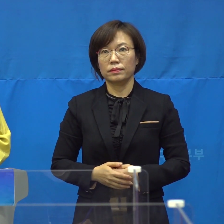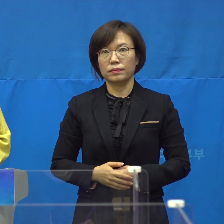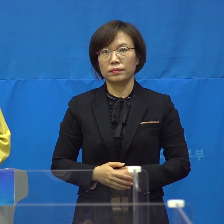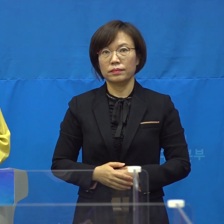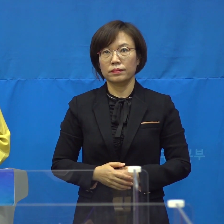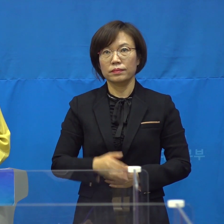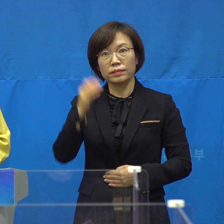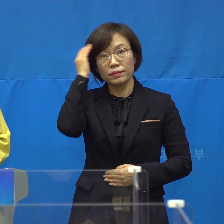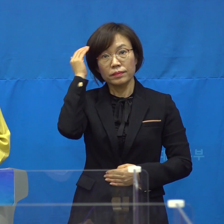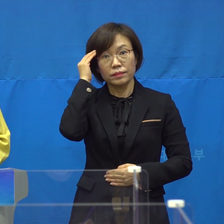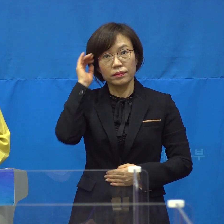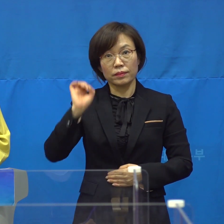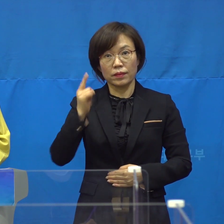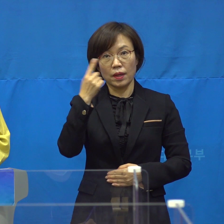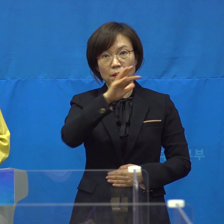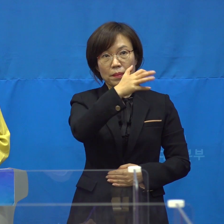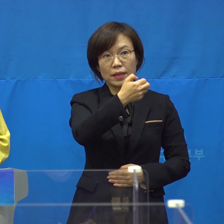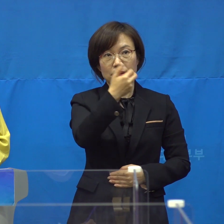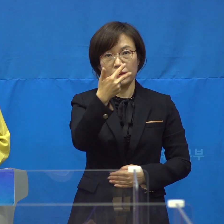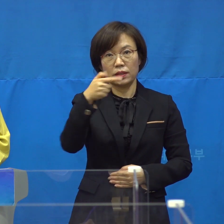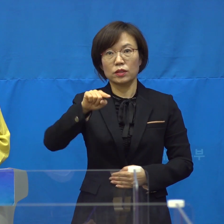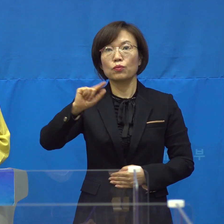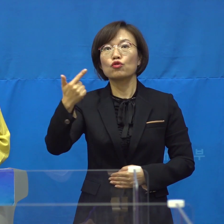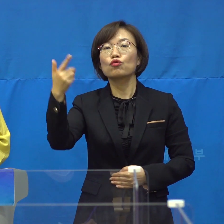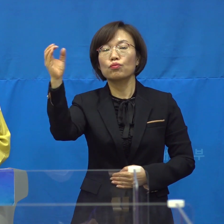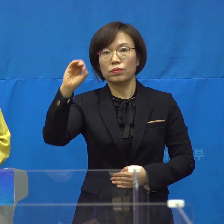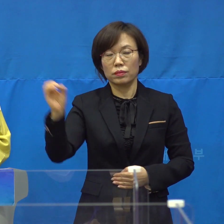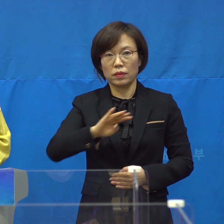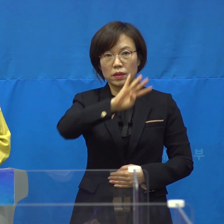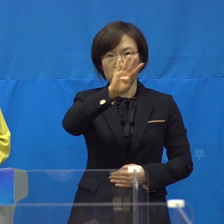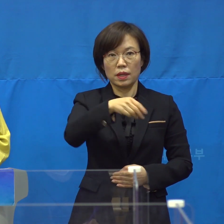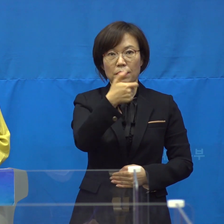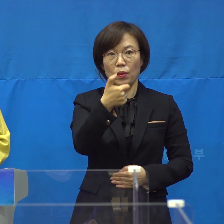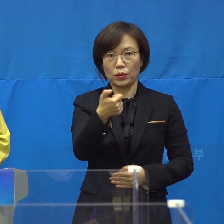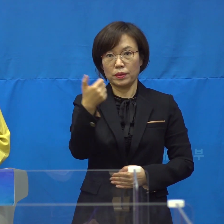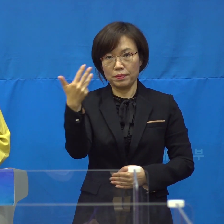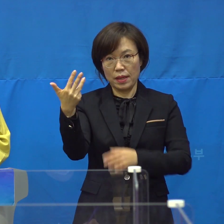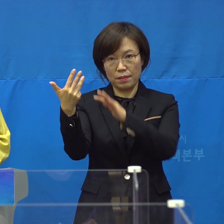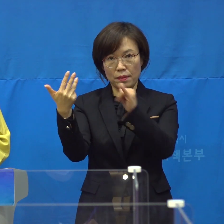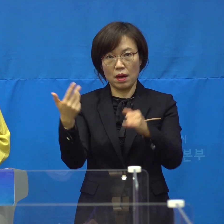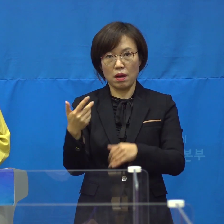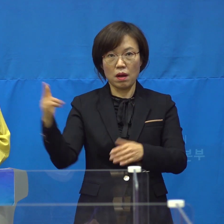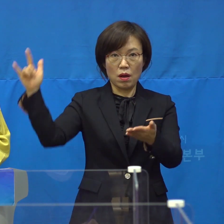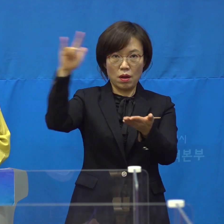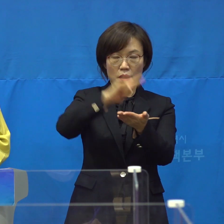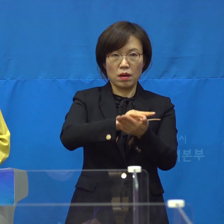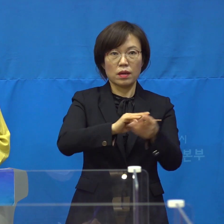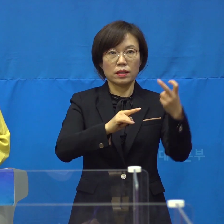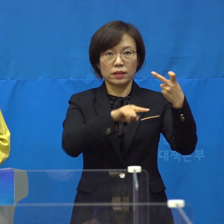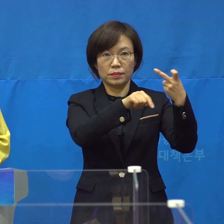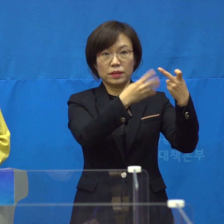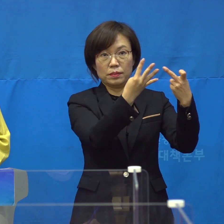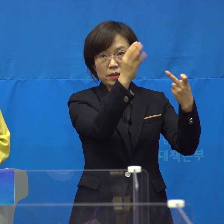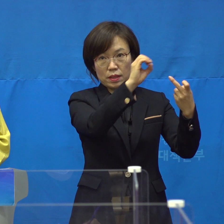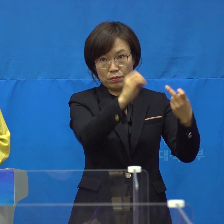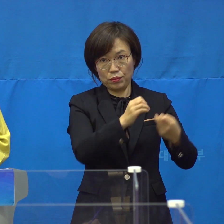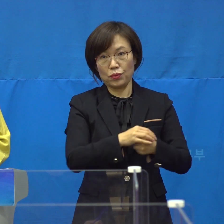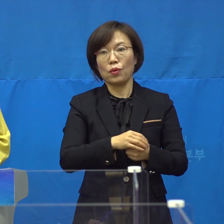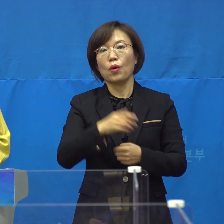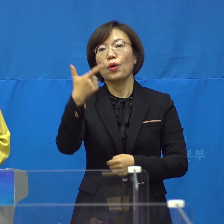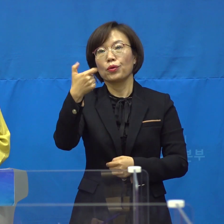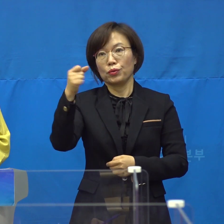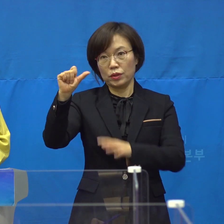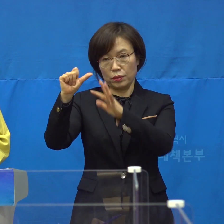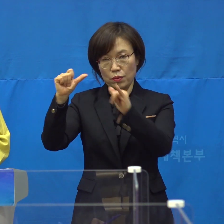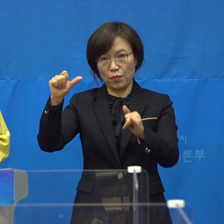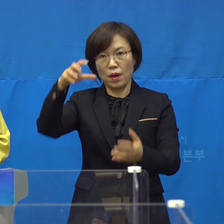국내 요인이 87.6%로 458명, 해외 요인 12.4%인